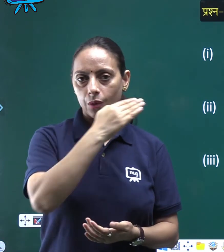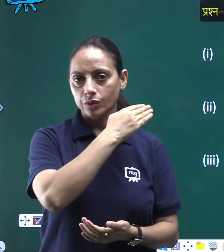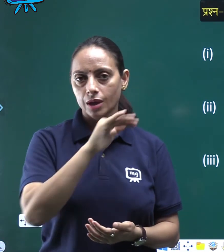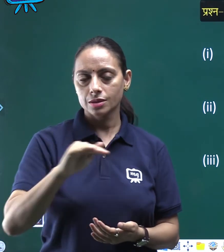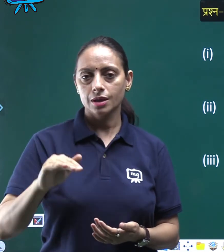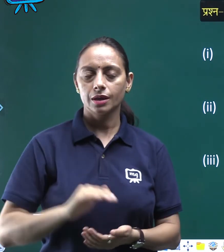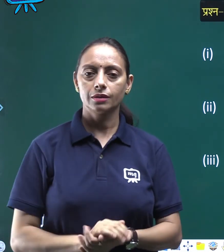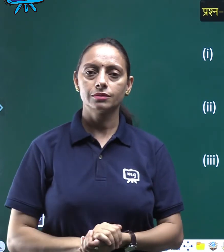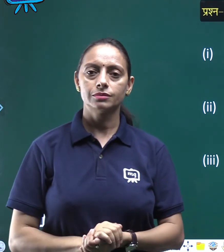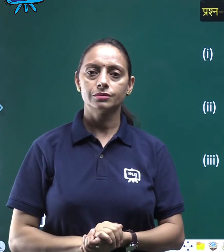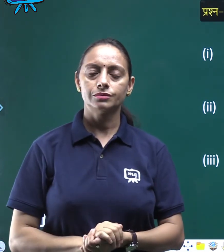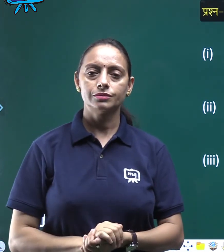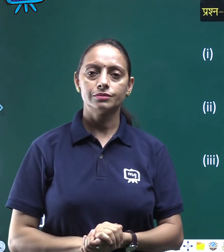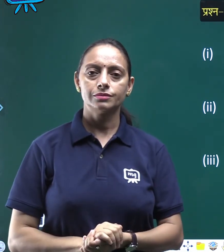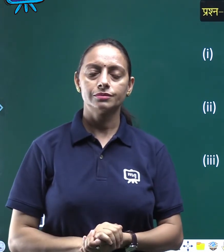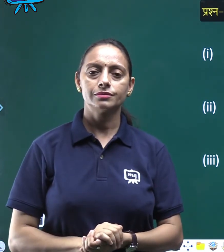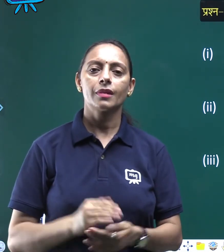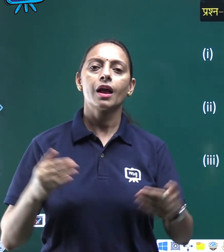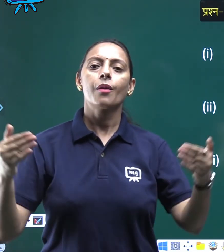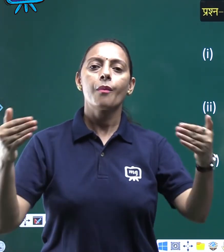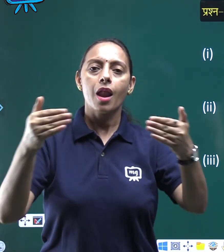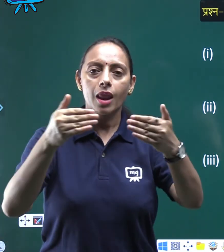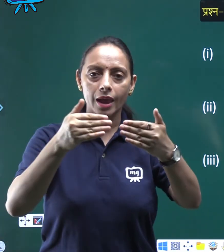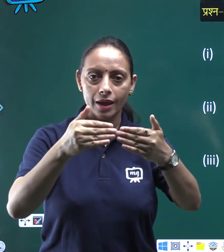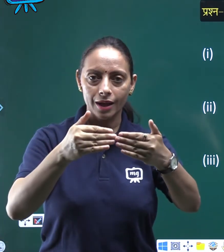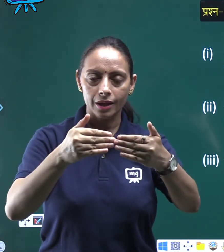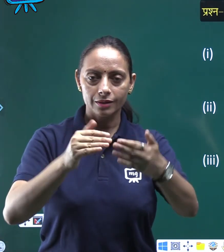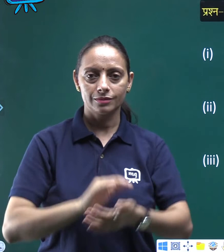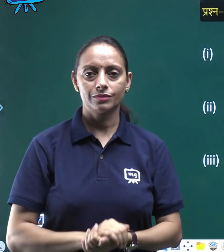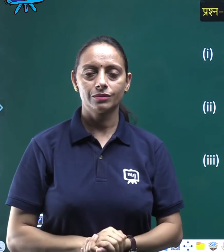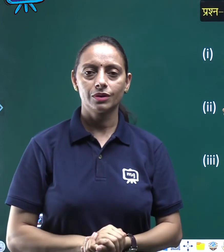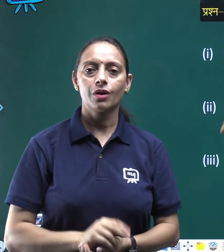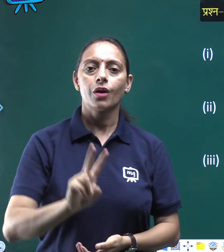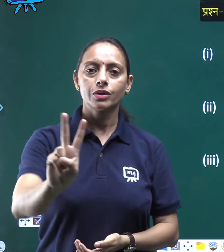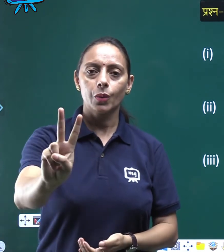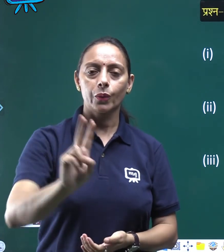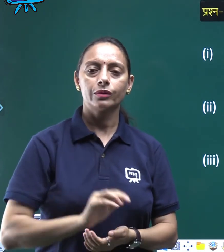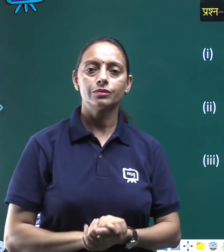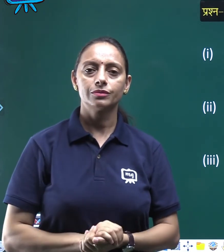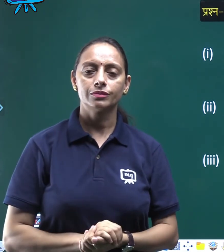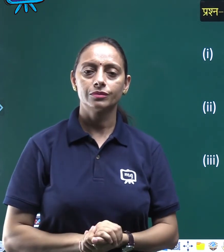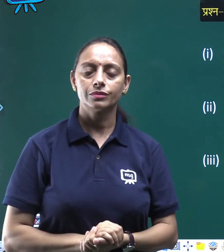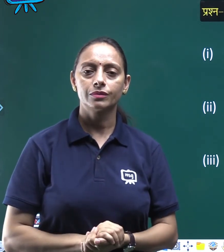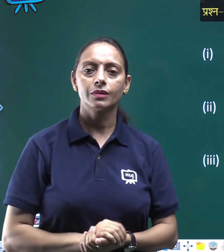से, ये मिल गया। नंबर 2,